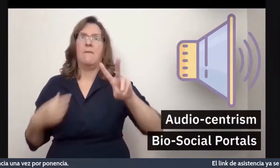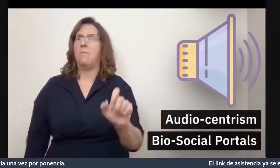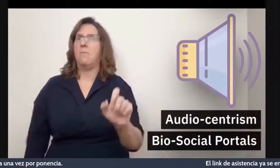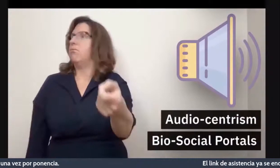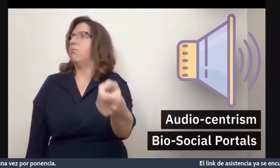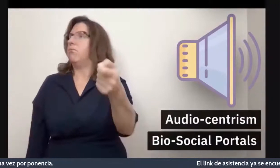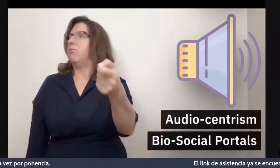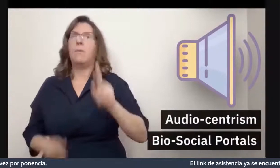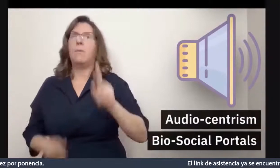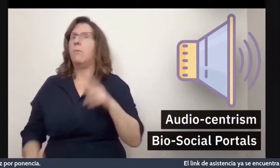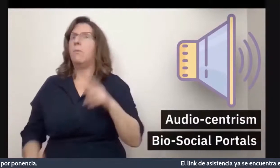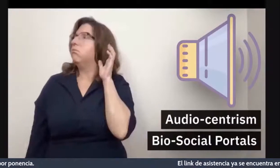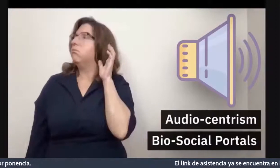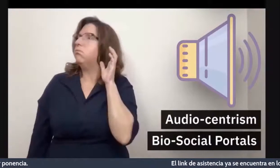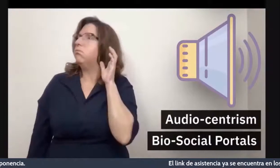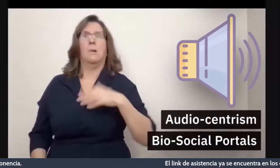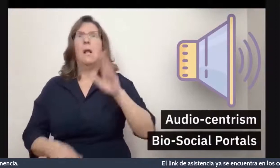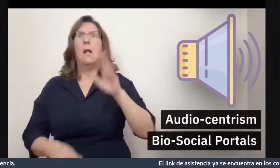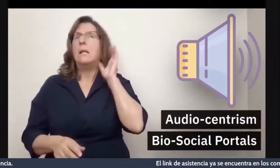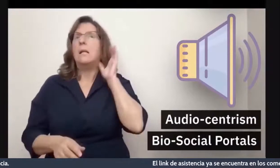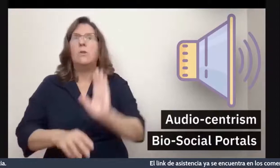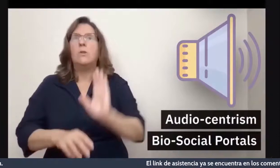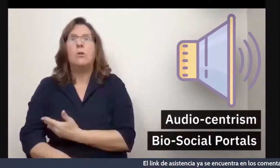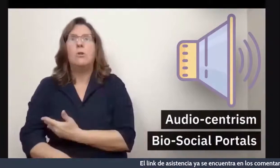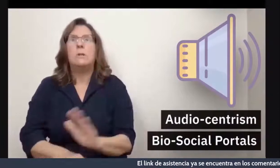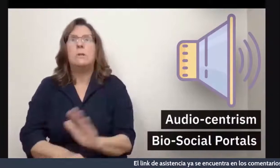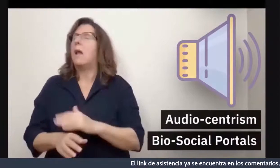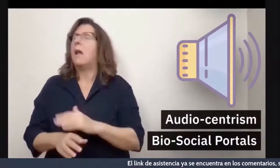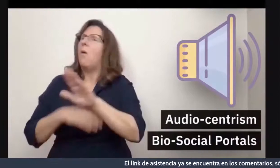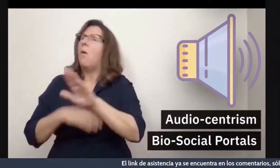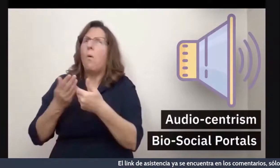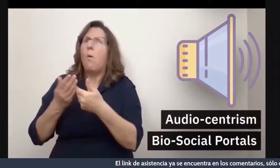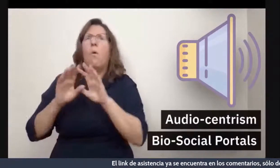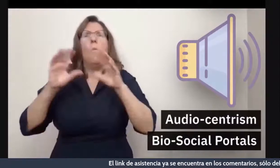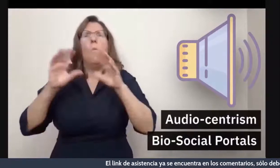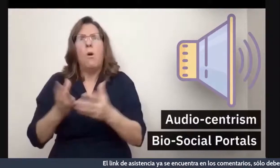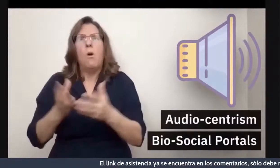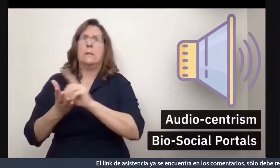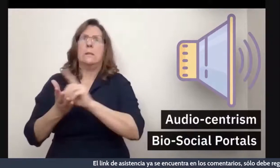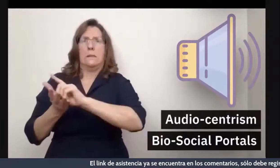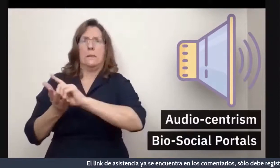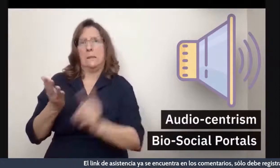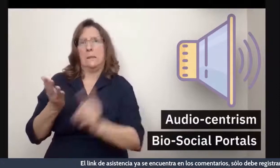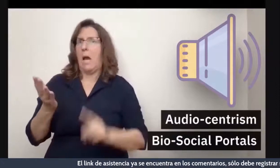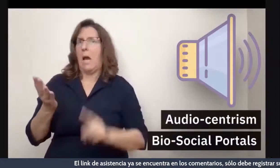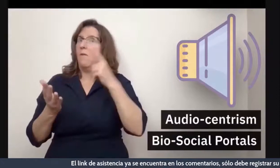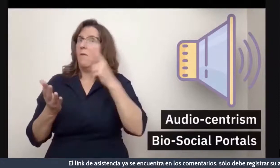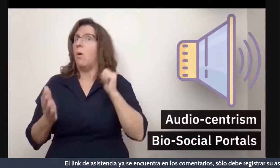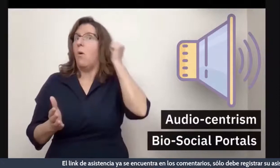la música en nuestro ambiente. Todo el mundo está diseñado para aquellos que pueden escuchar.